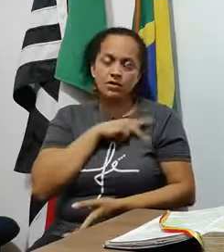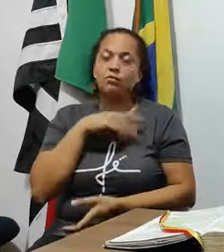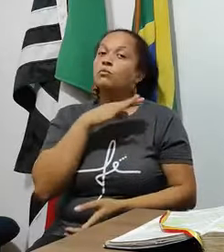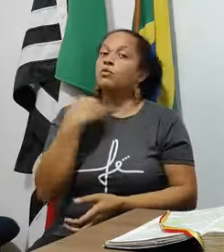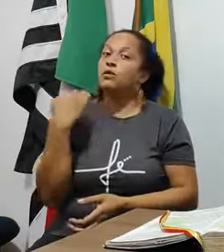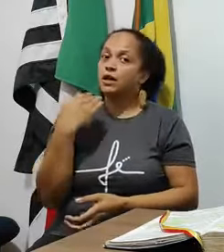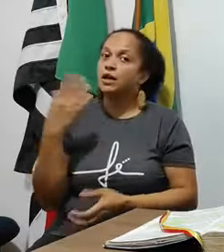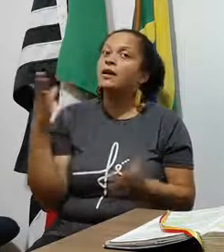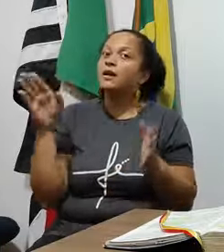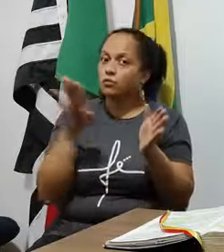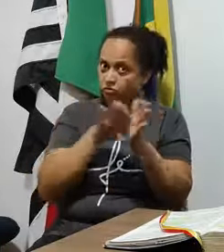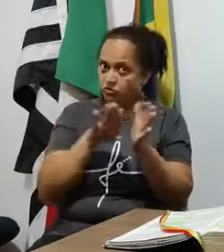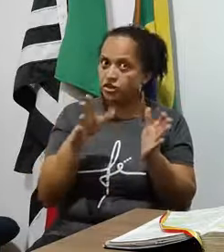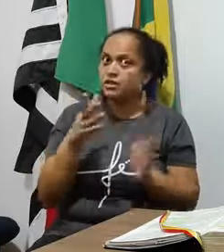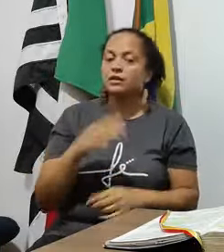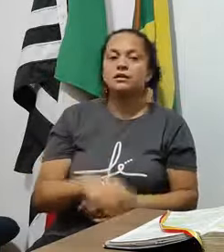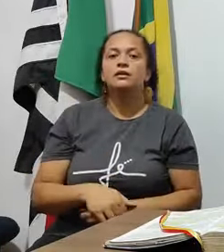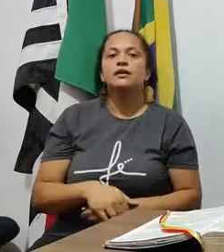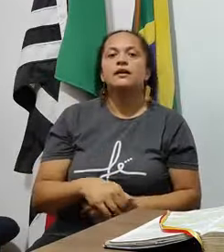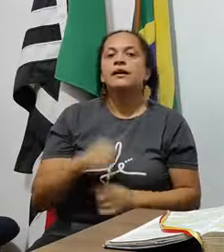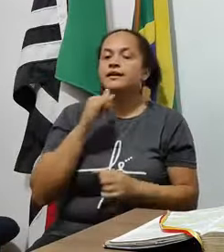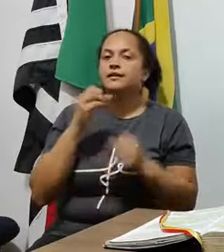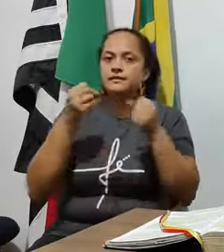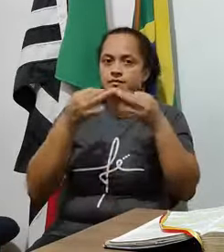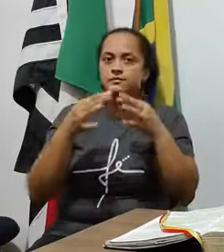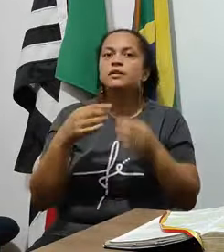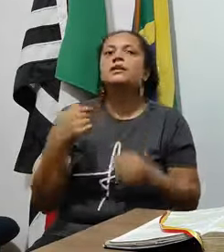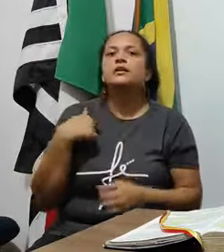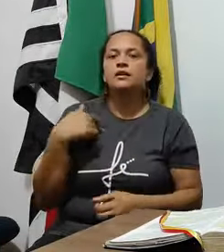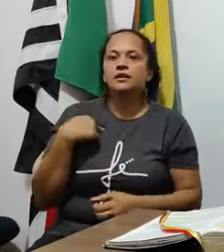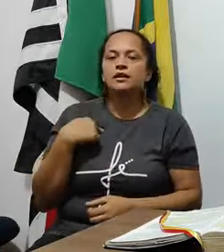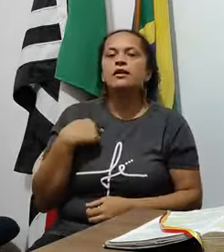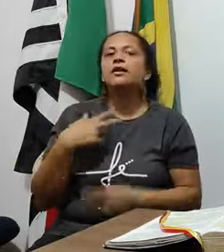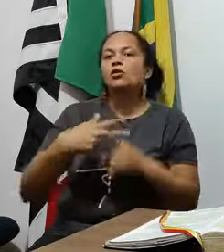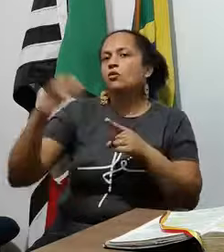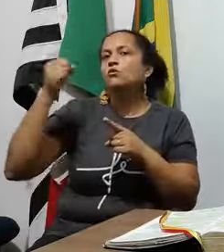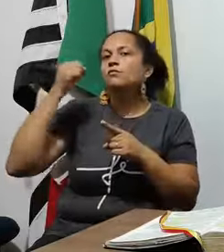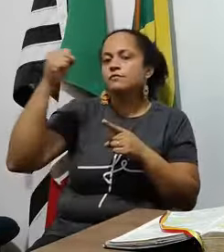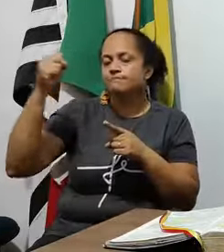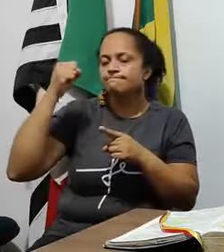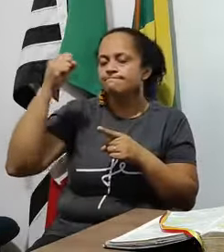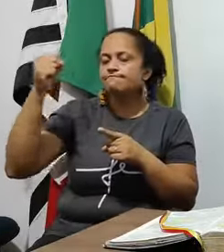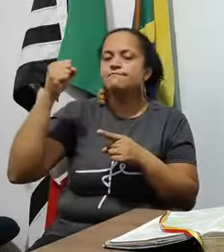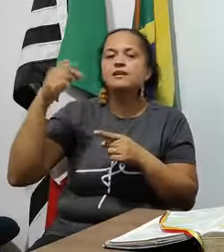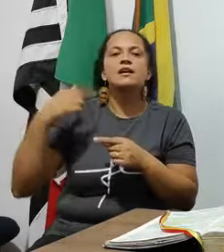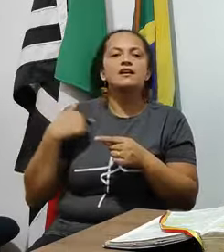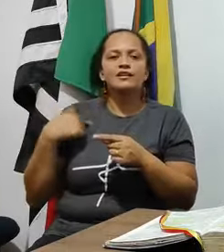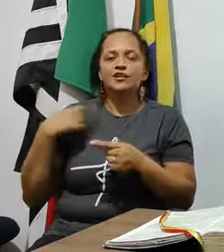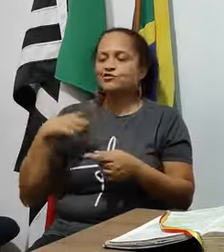diz assim: eu combati o bom combate, eu guardei a minha fé,